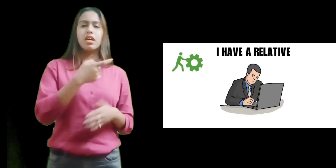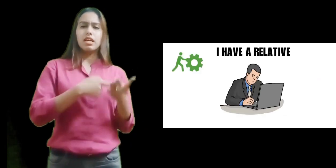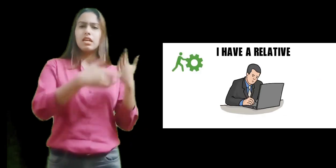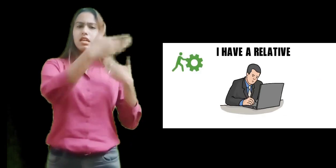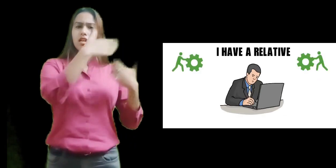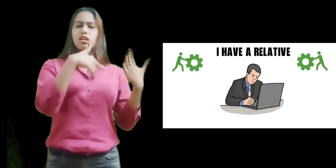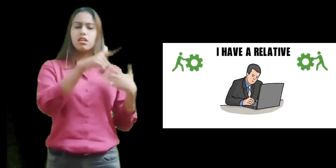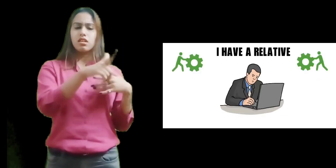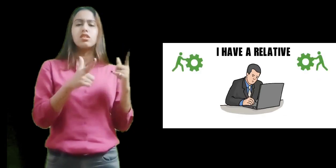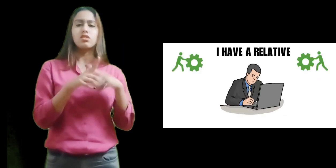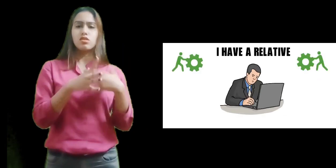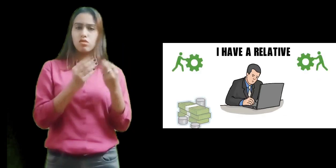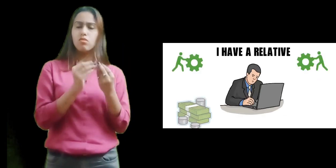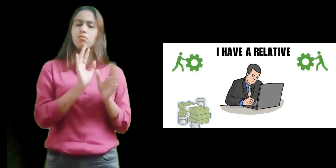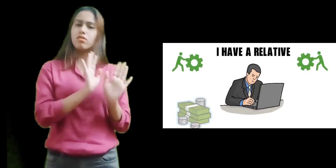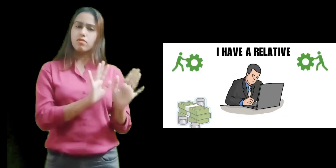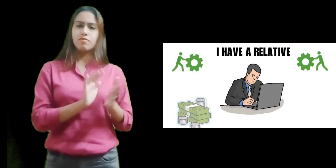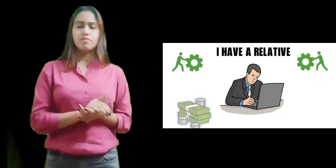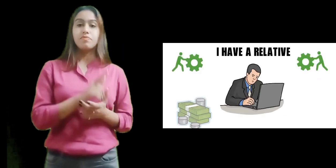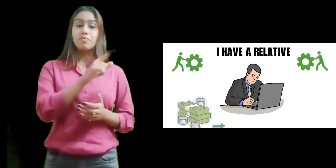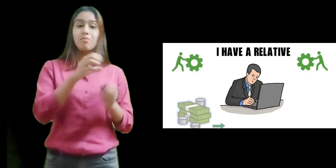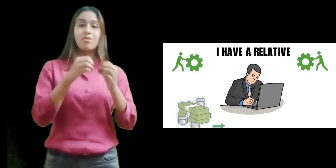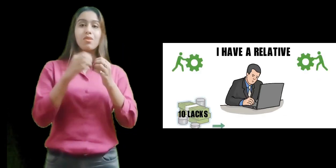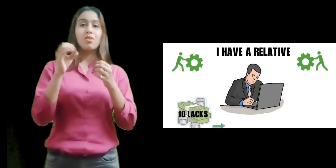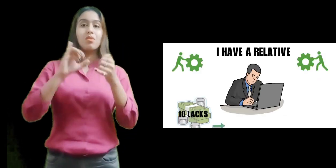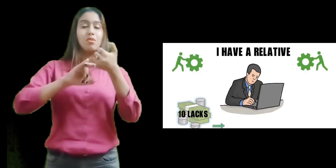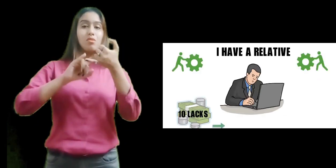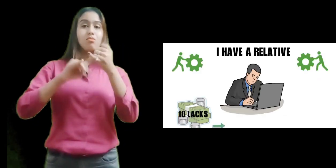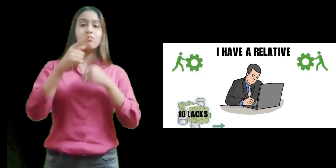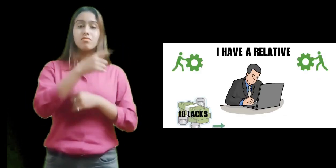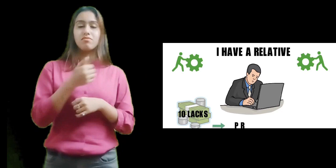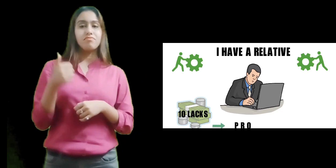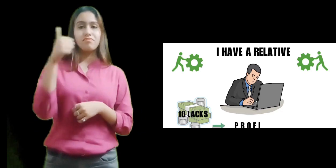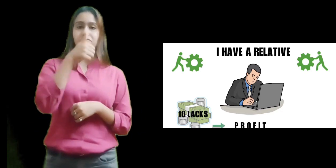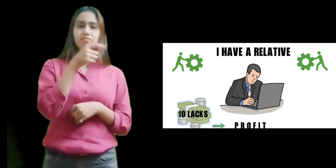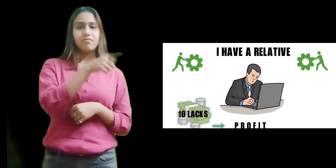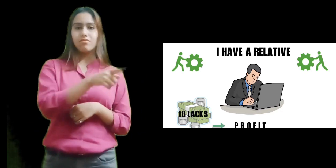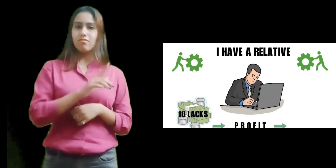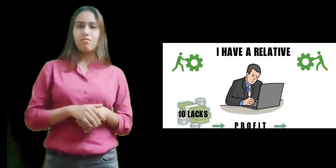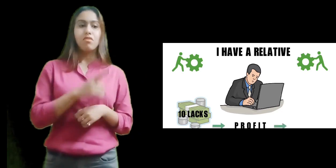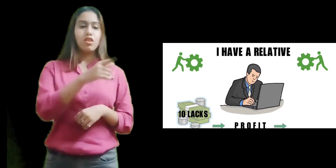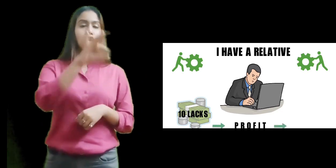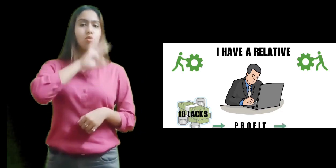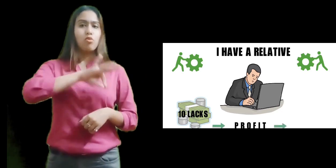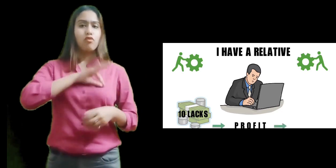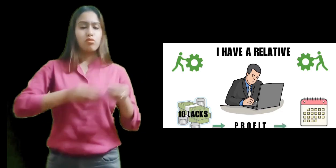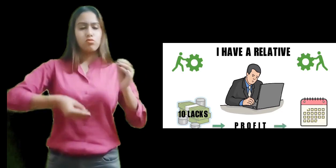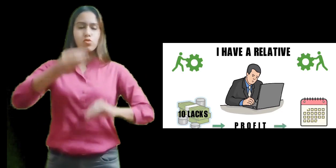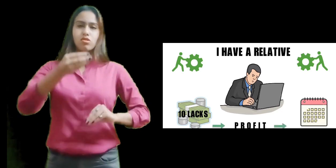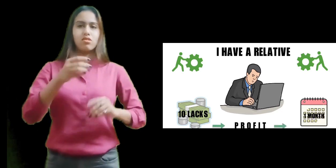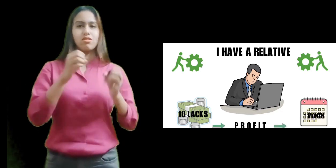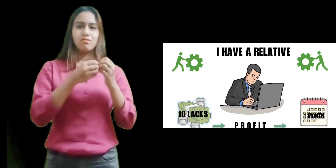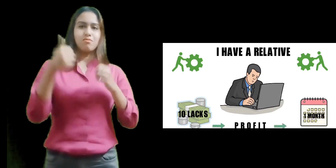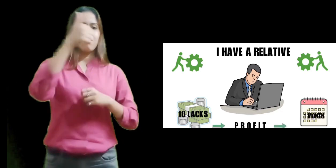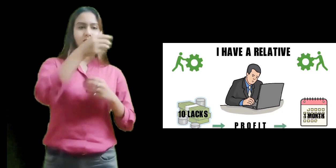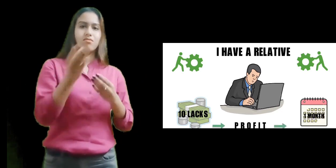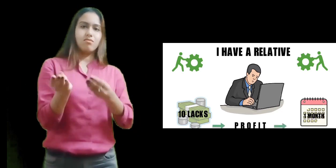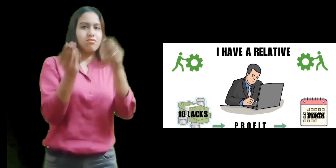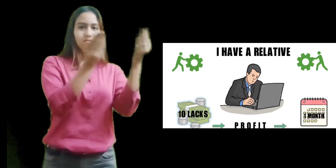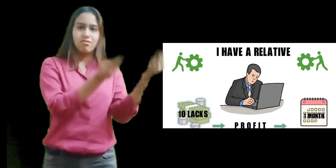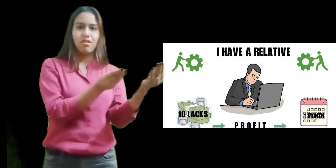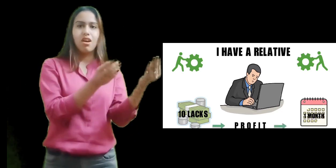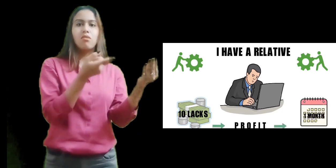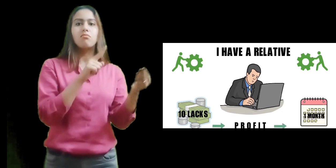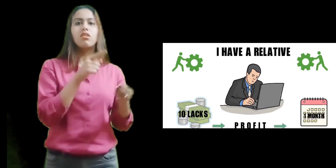उन्होंने काफी मेहनत करके अपने बॉस के लिए मोर देन 10-15 लाख का बिजनेस लाके दिया, प्रॉफिट कमा के दिया, वो भी 1 महीने के अंदर। बट स्टिल उन्हें